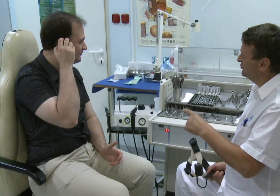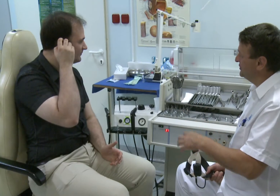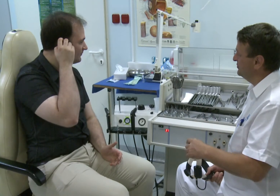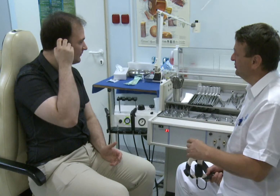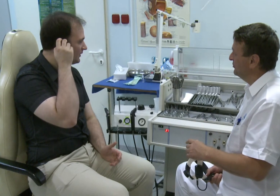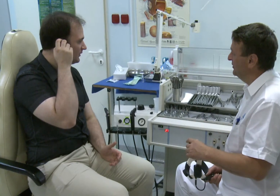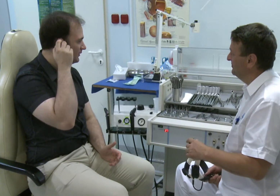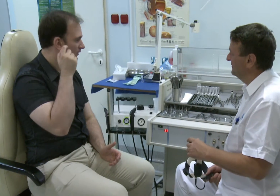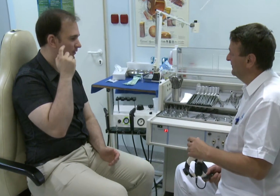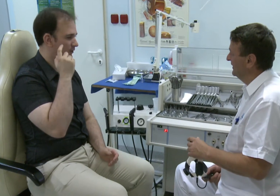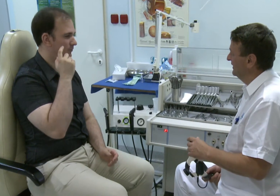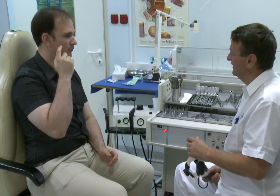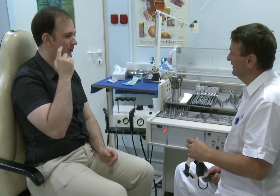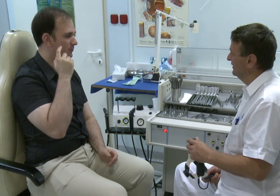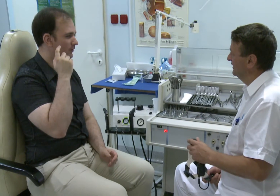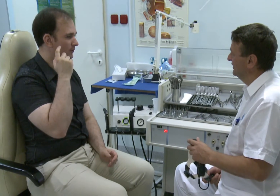katerim ušesom je problem?